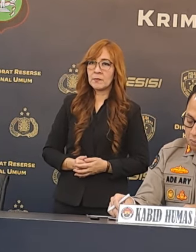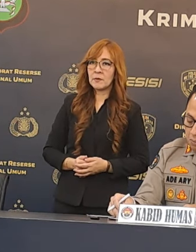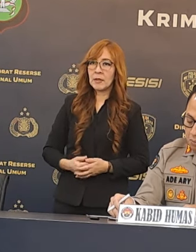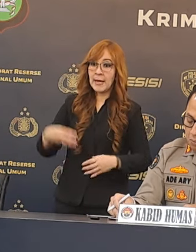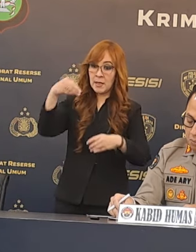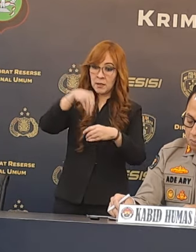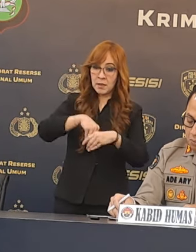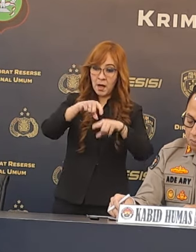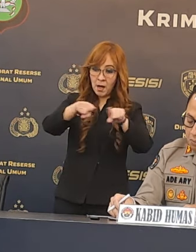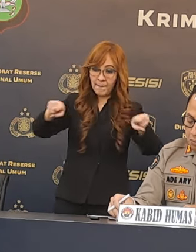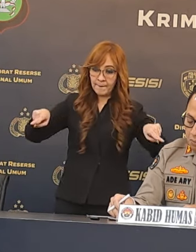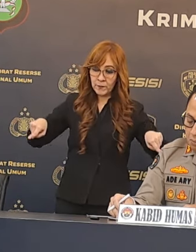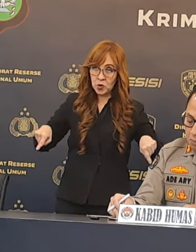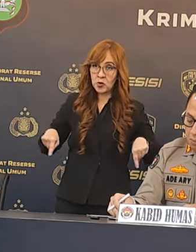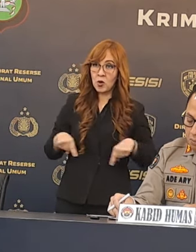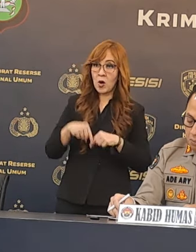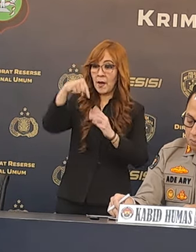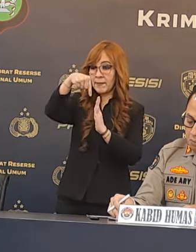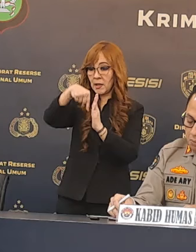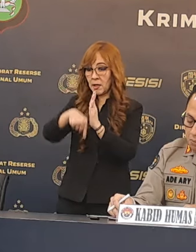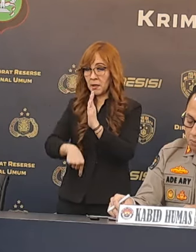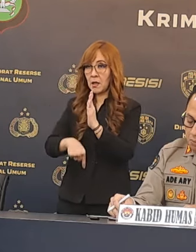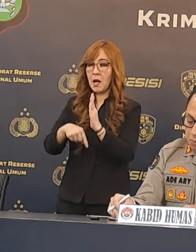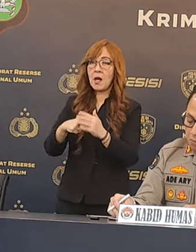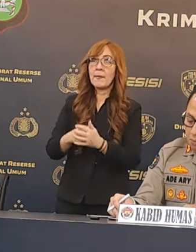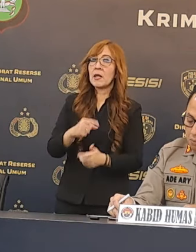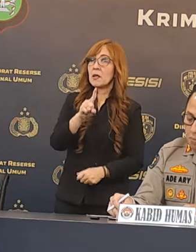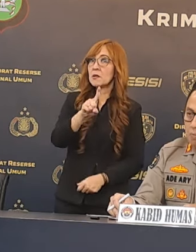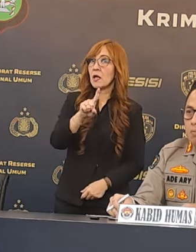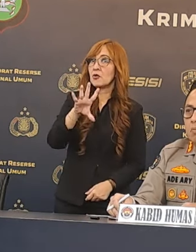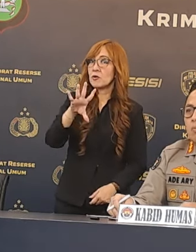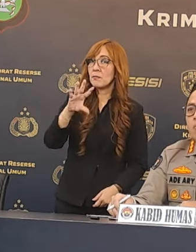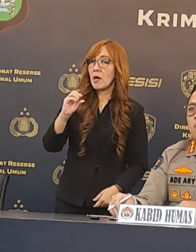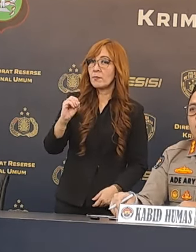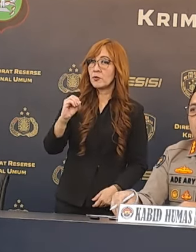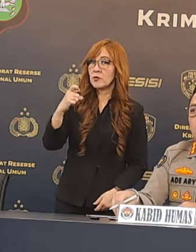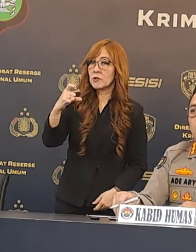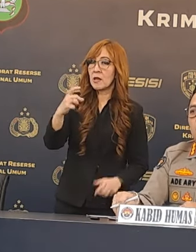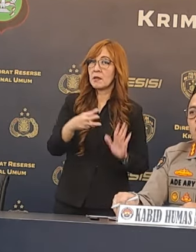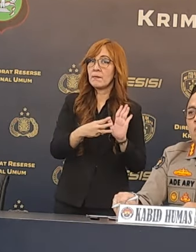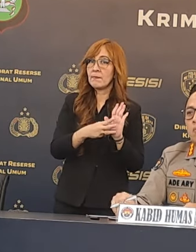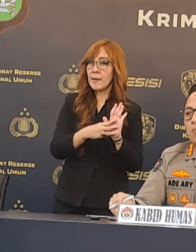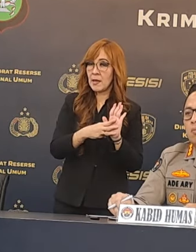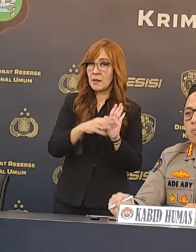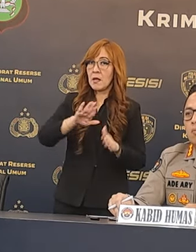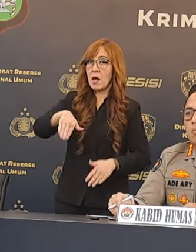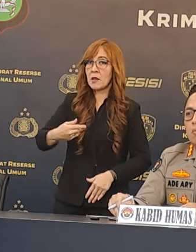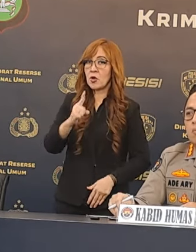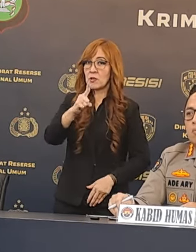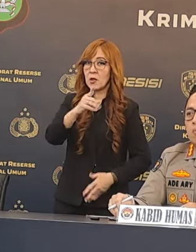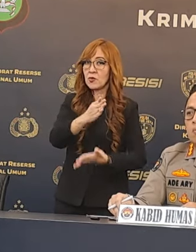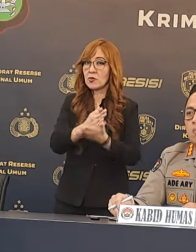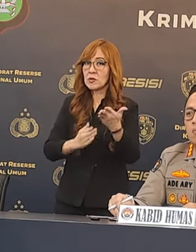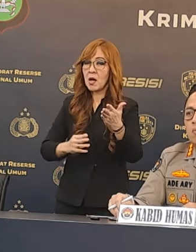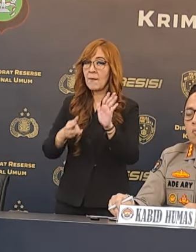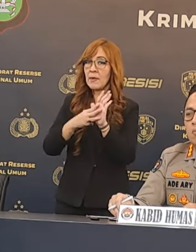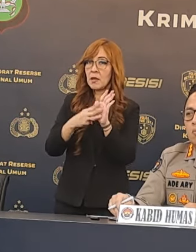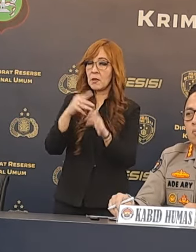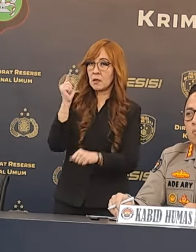kolam dengan kedalaman 150 cm ataupun 1,5 meter tersebut,